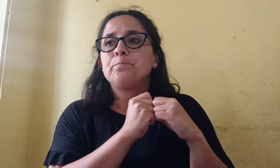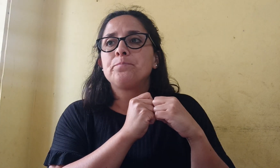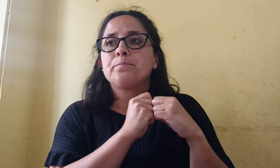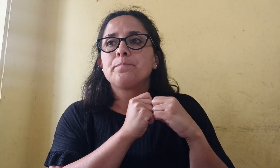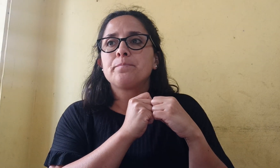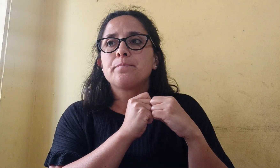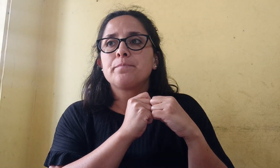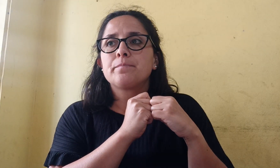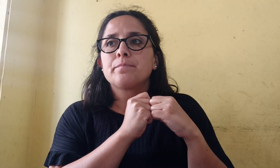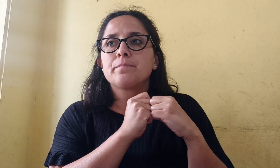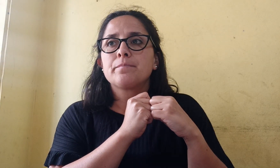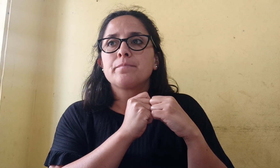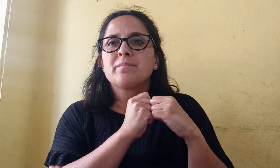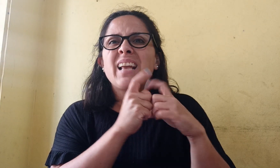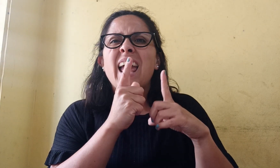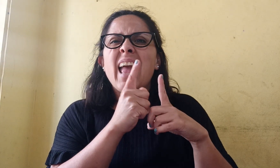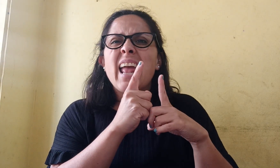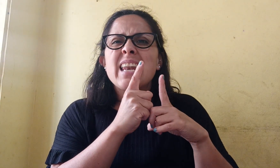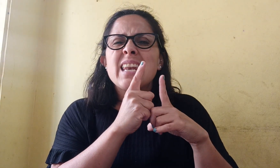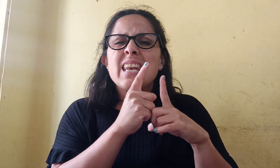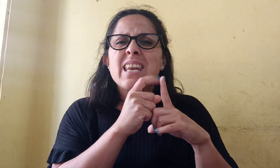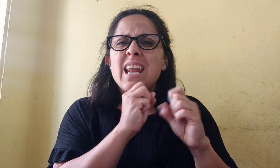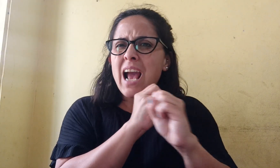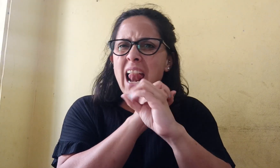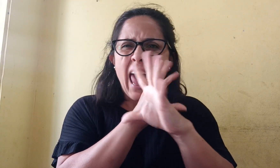en color como piel, digamos que dice